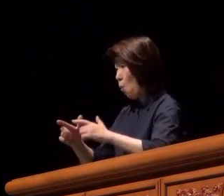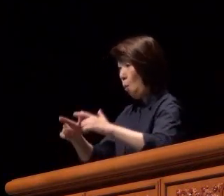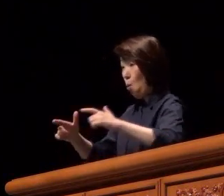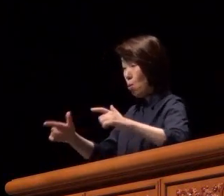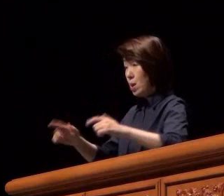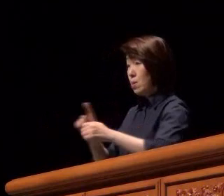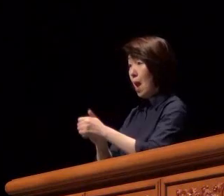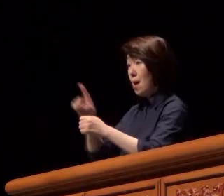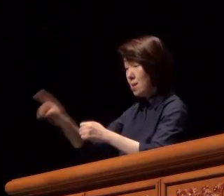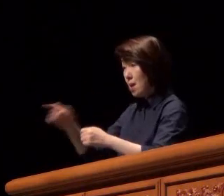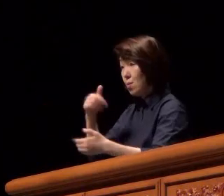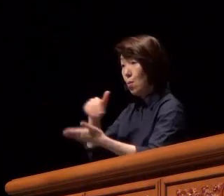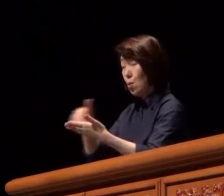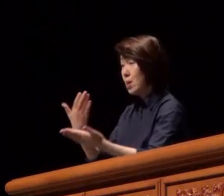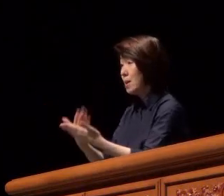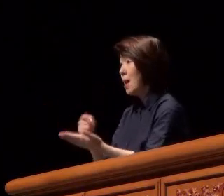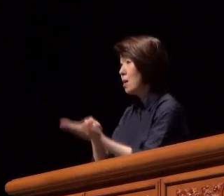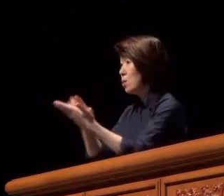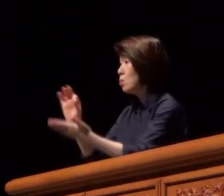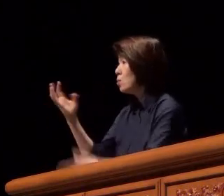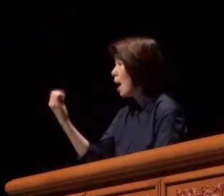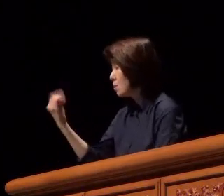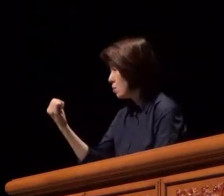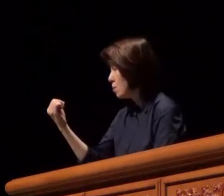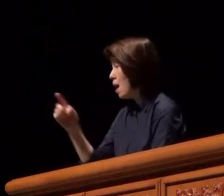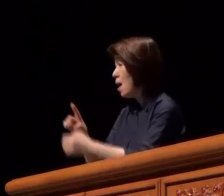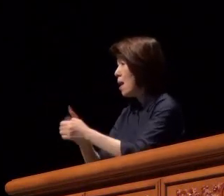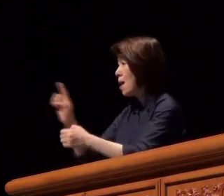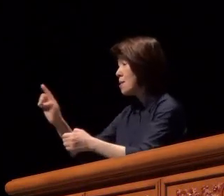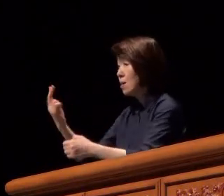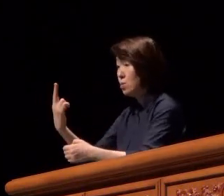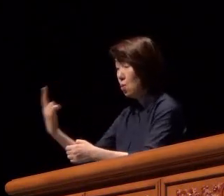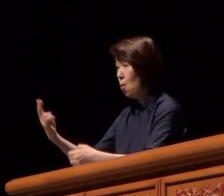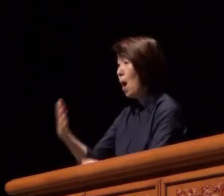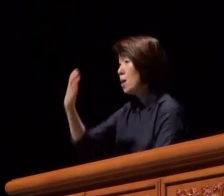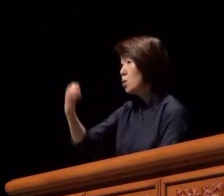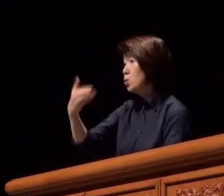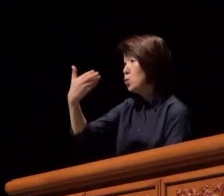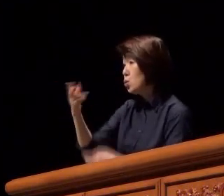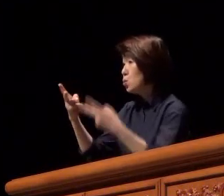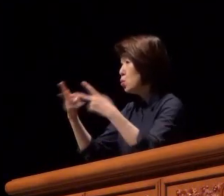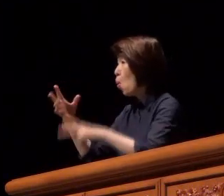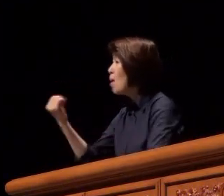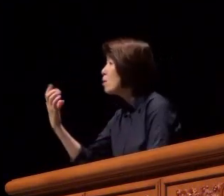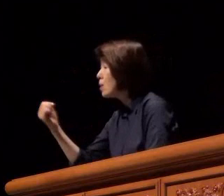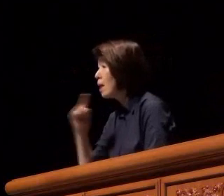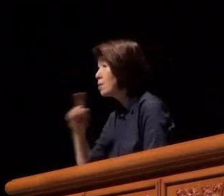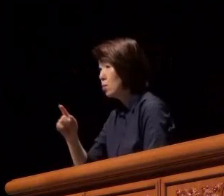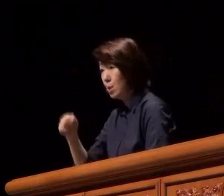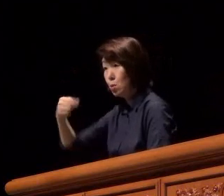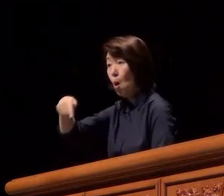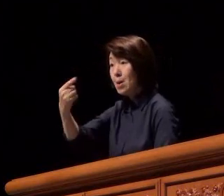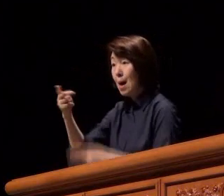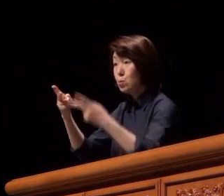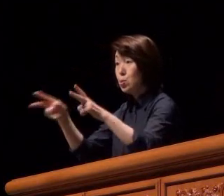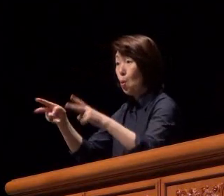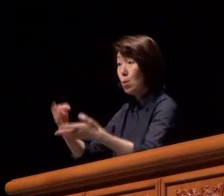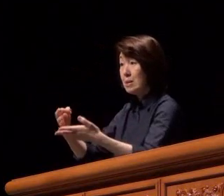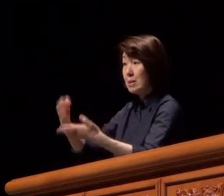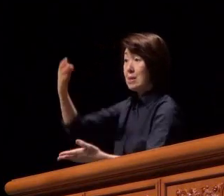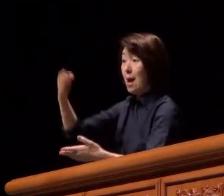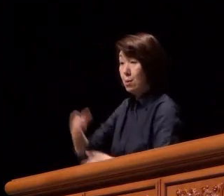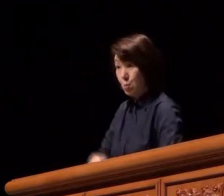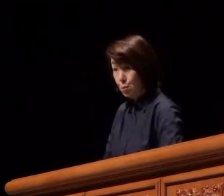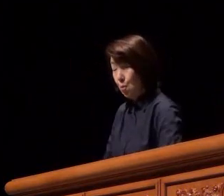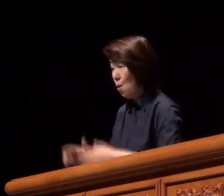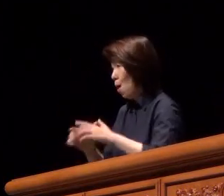の予算、これです請求額ですけれども、来年度の予算が99兆いくらっていうんですね、100兆に近いですね。でそ